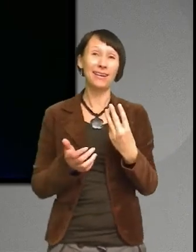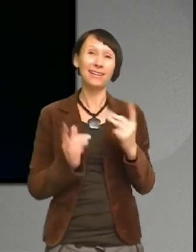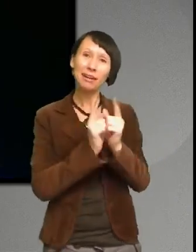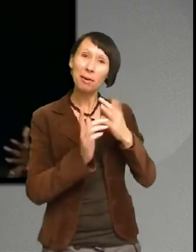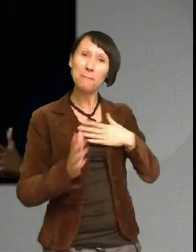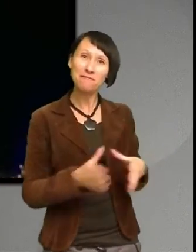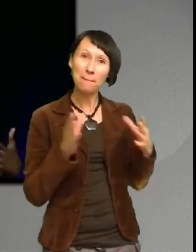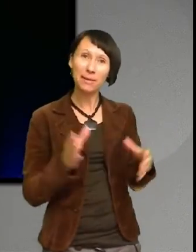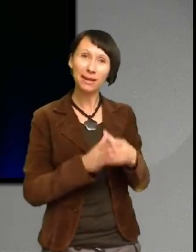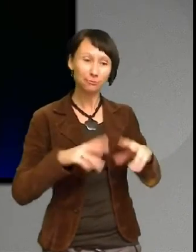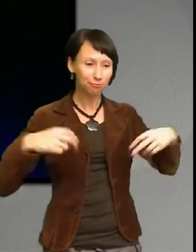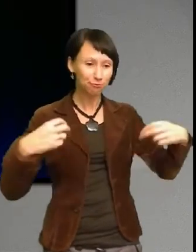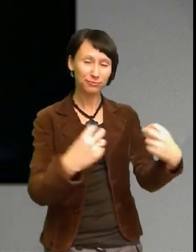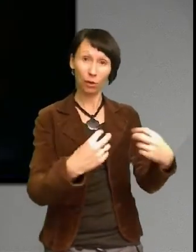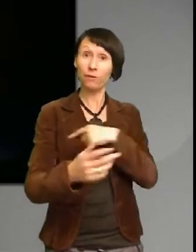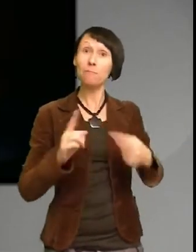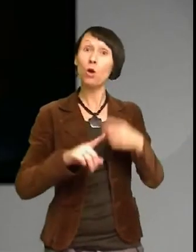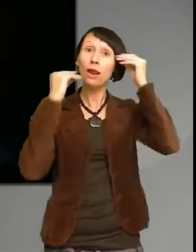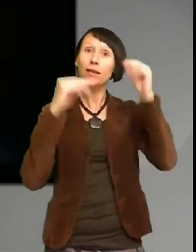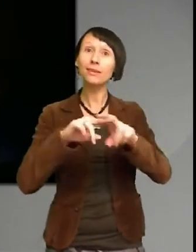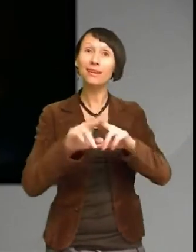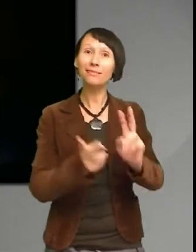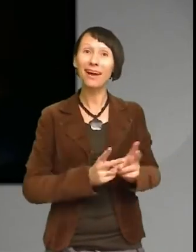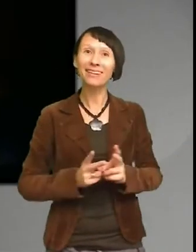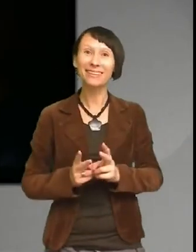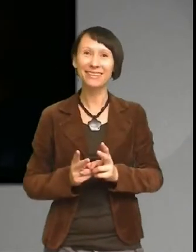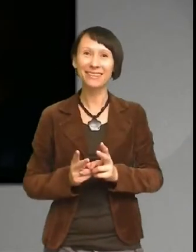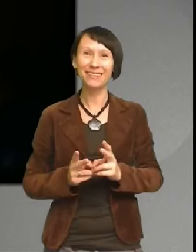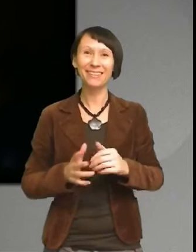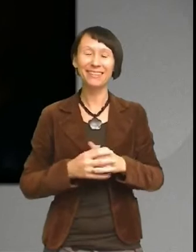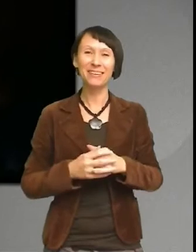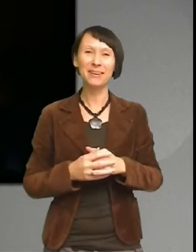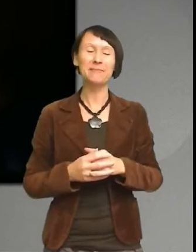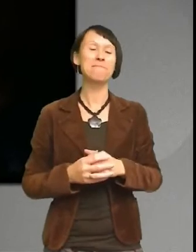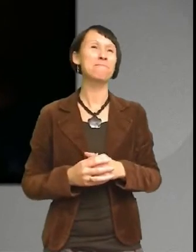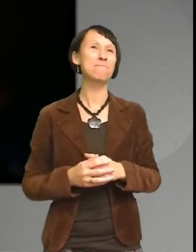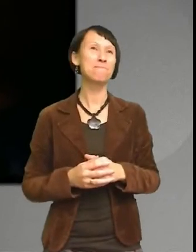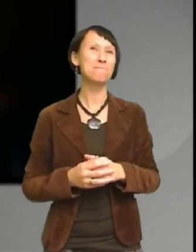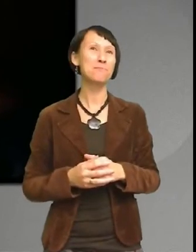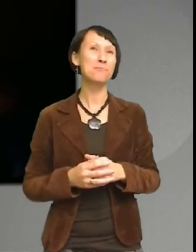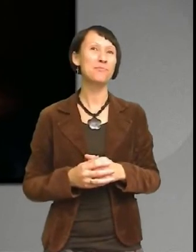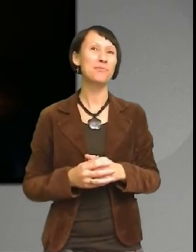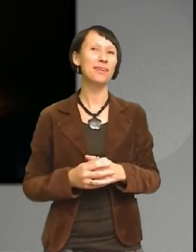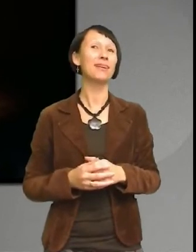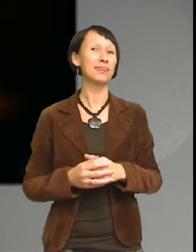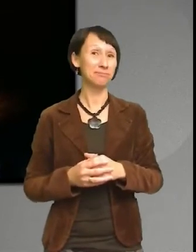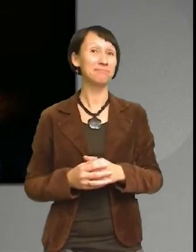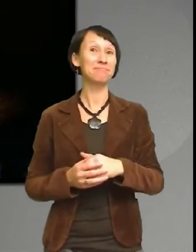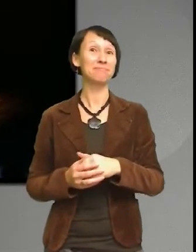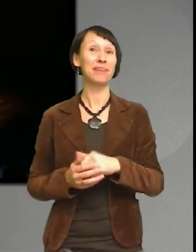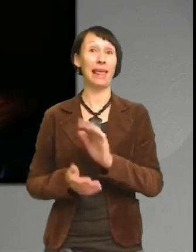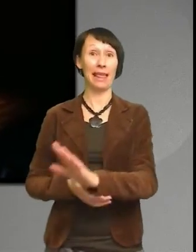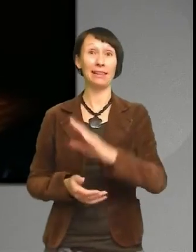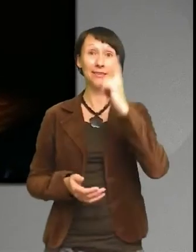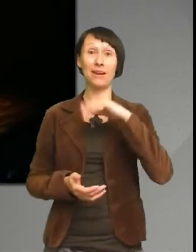familjer började med att kanta sig med varandra. Två saker som Aisha och föräldrar berättade var